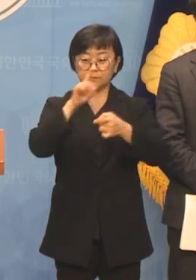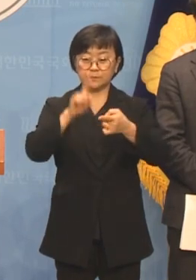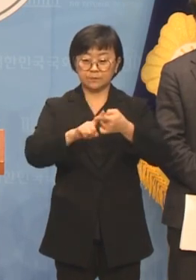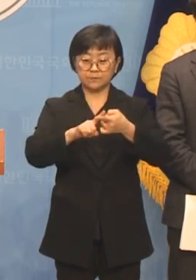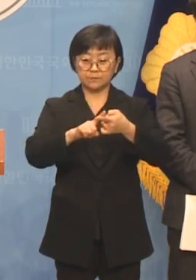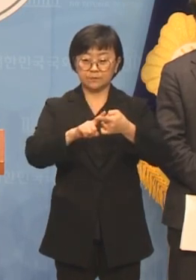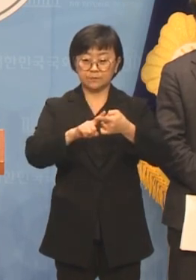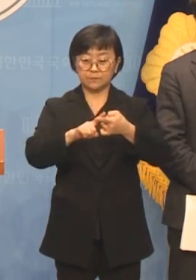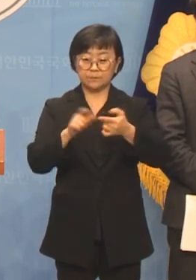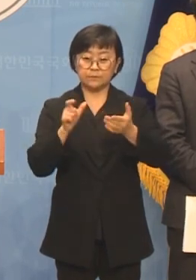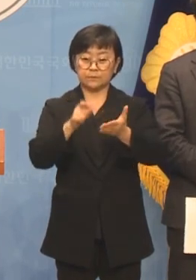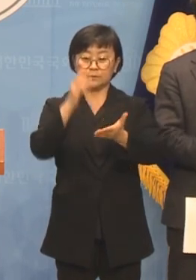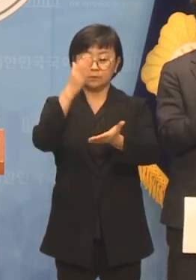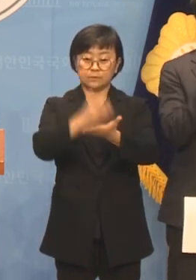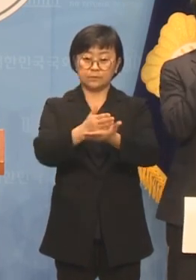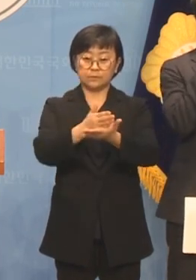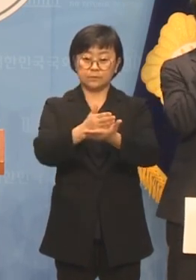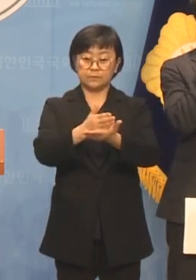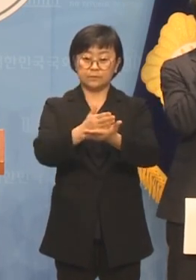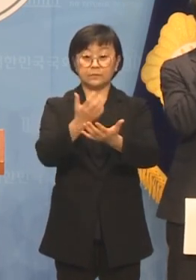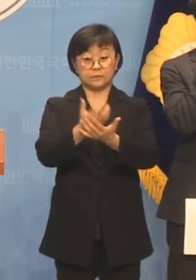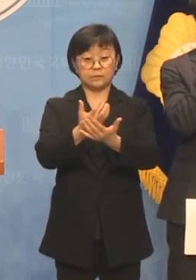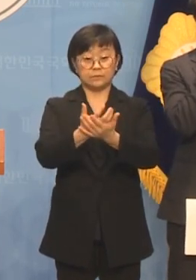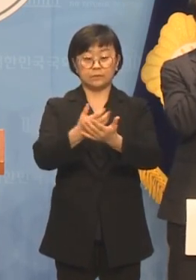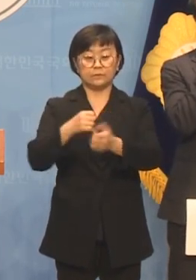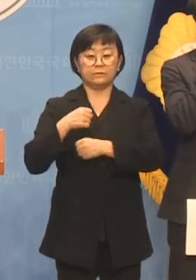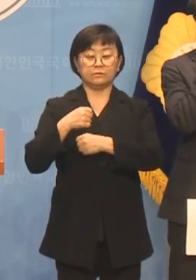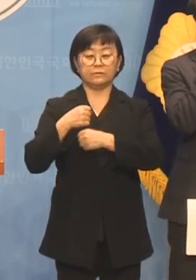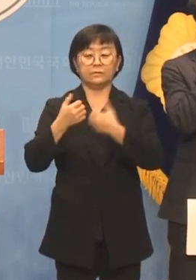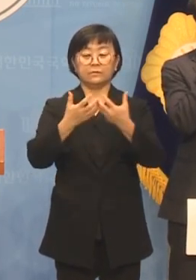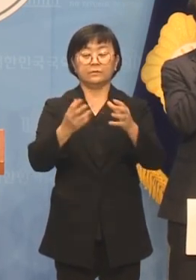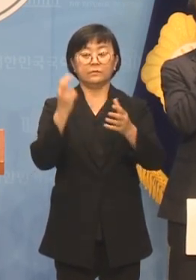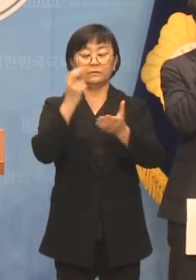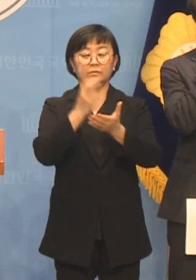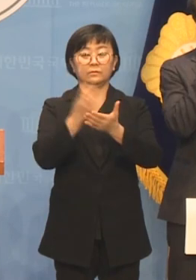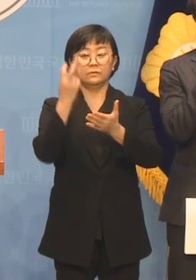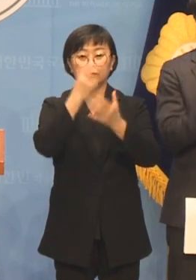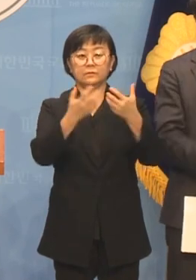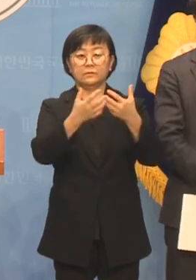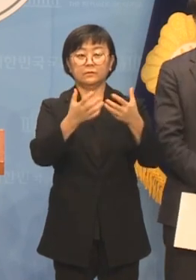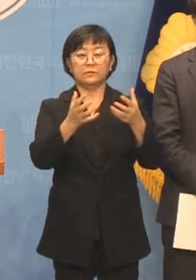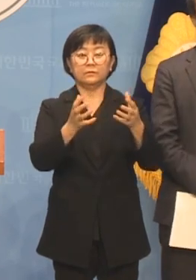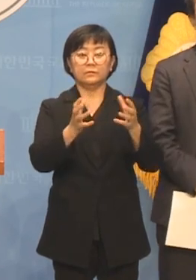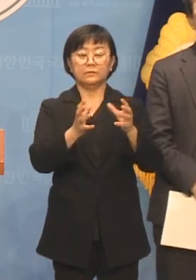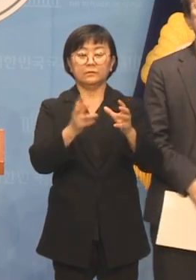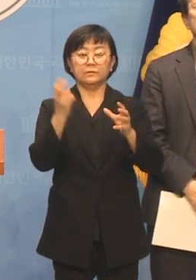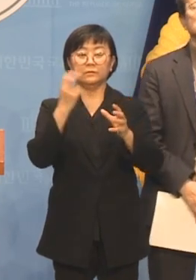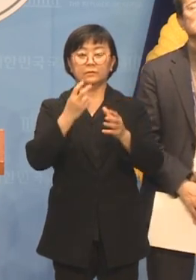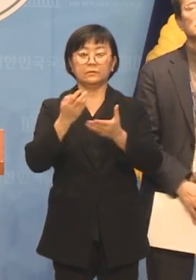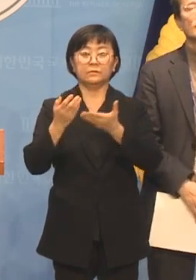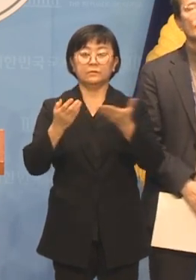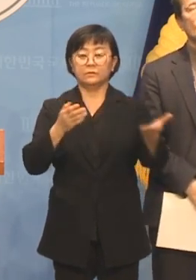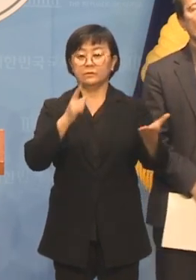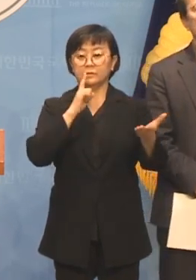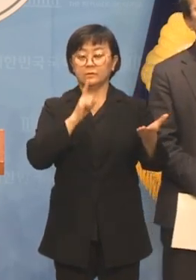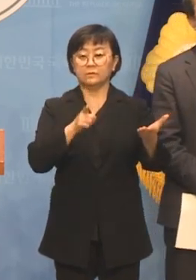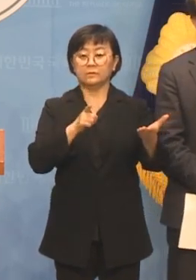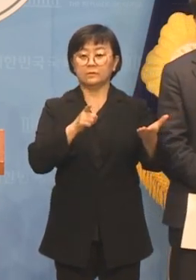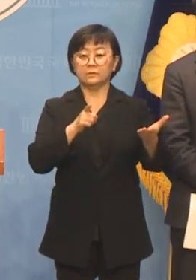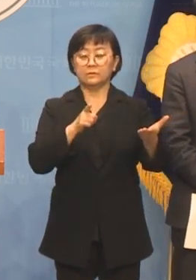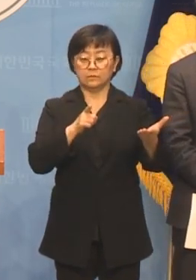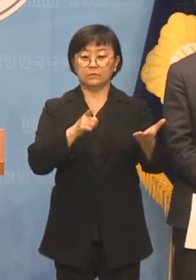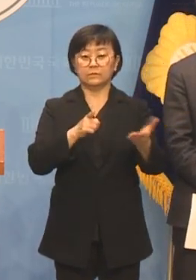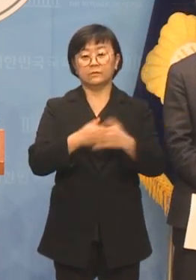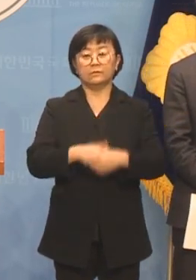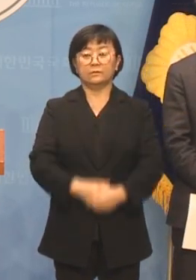말라는 지침격의 문건이 국방부 법무관리관실로부터 조사본부로 내려보내졌다는 사실도